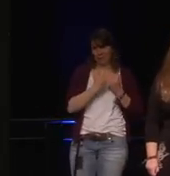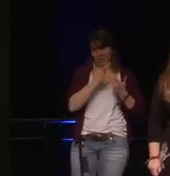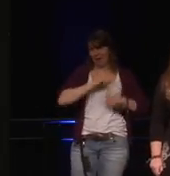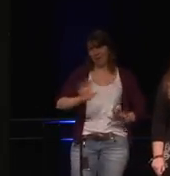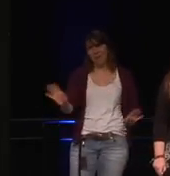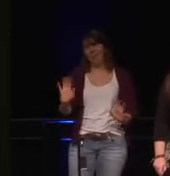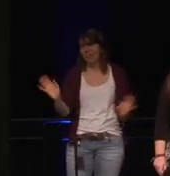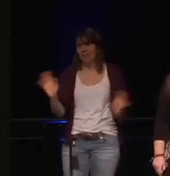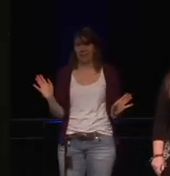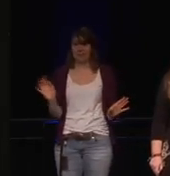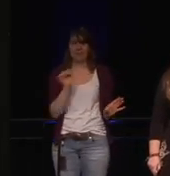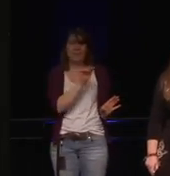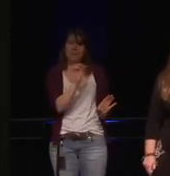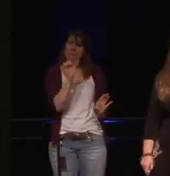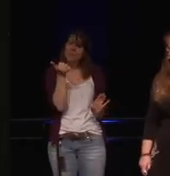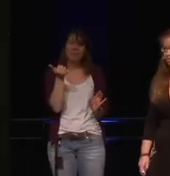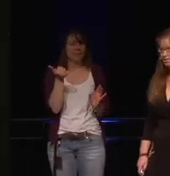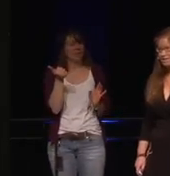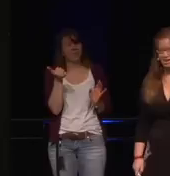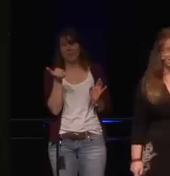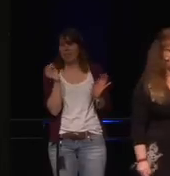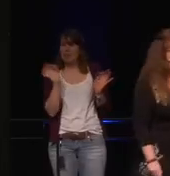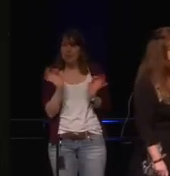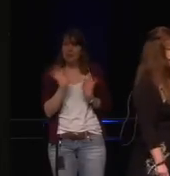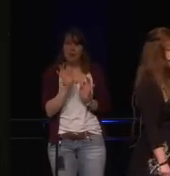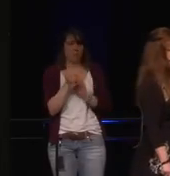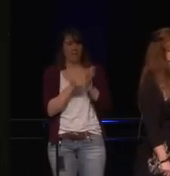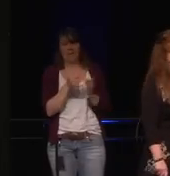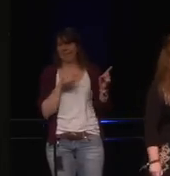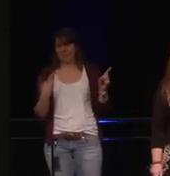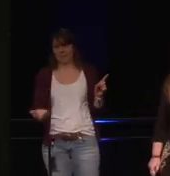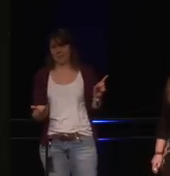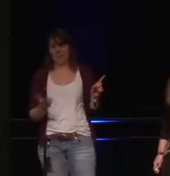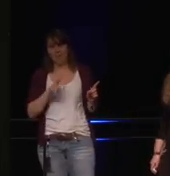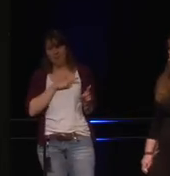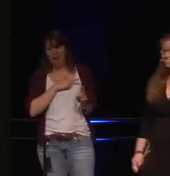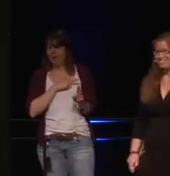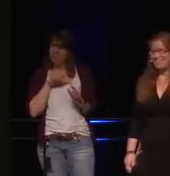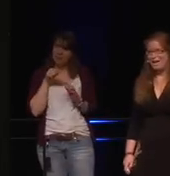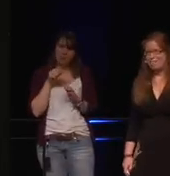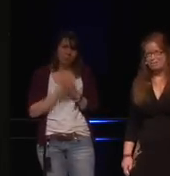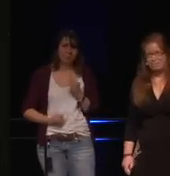proteger. Es uno de los aparatos menos seguros que hay en la calle.